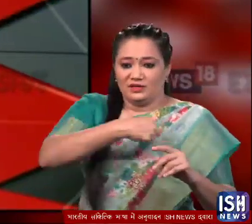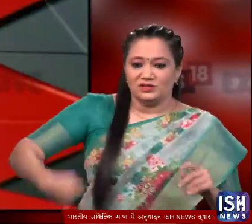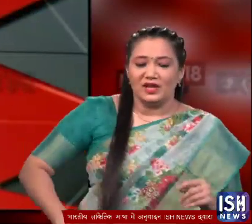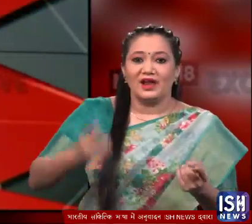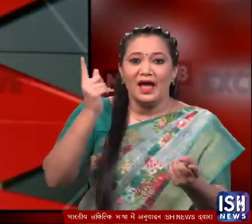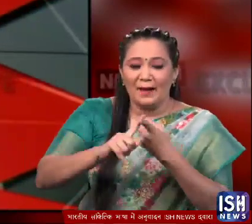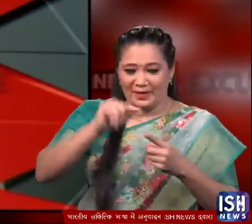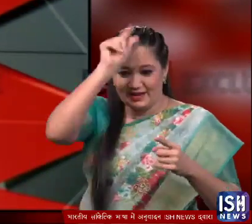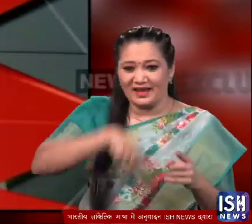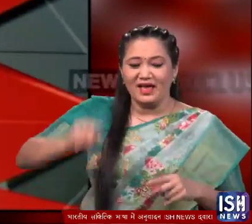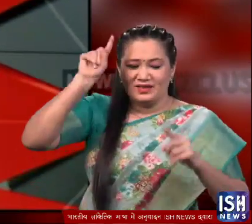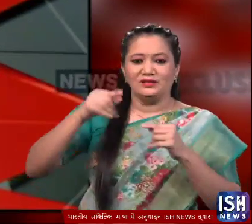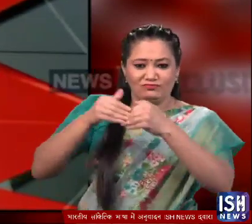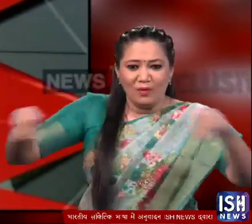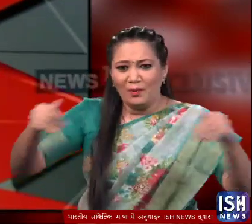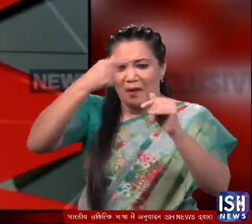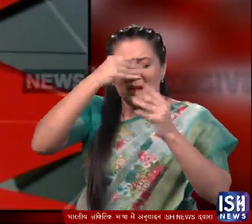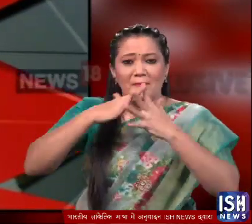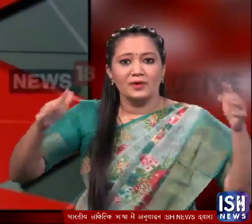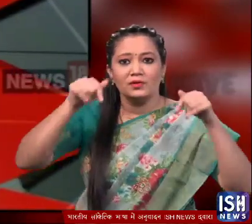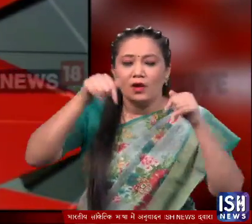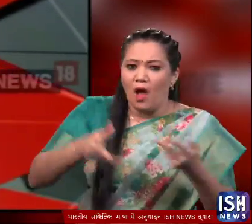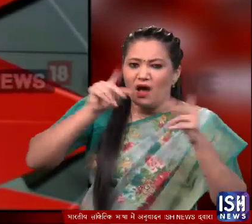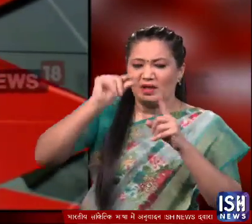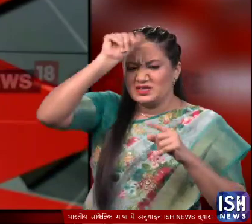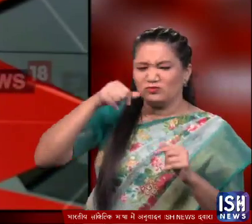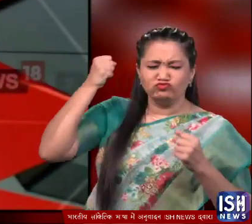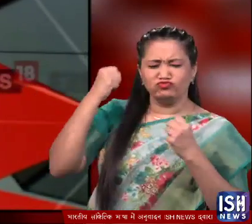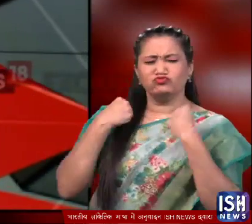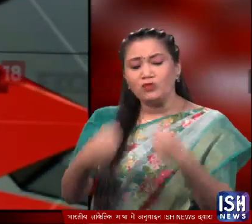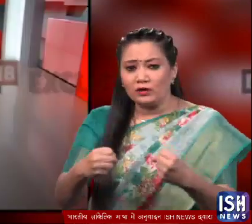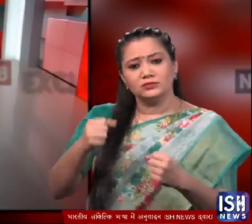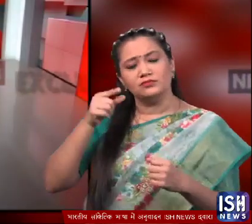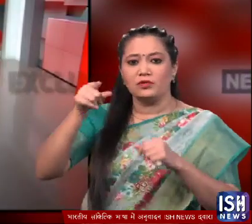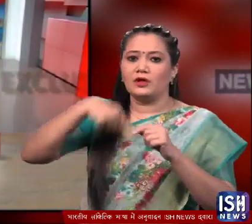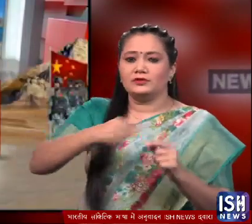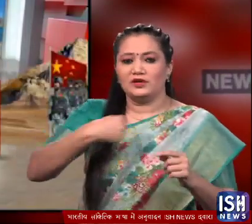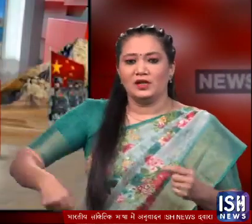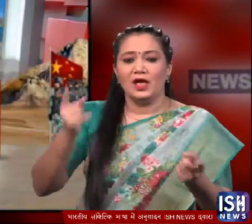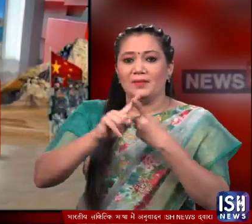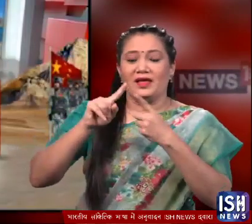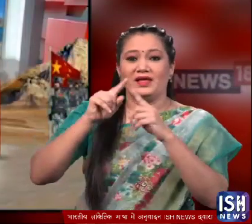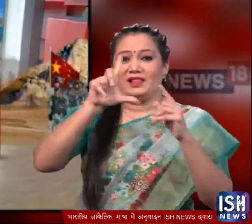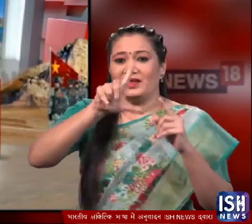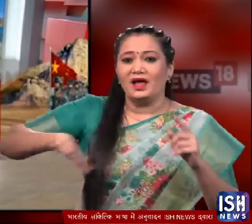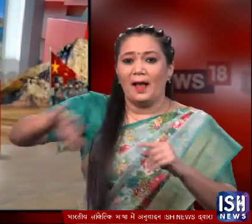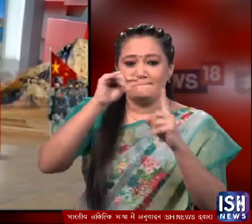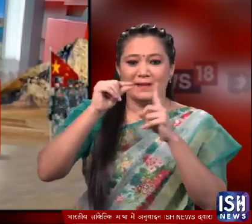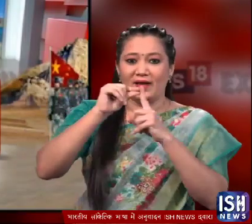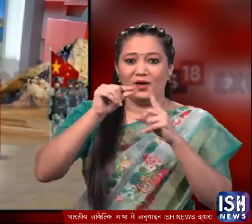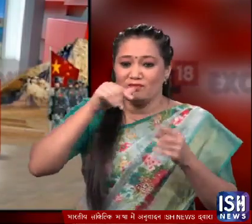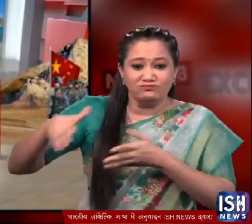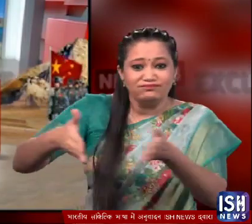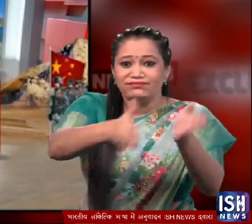जारी तनाव के बीच भारत के दबाव का फिर असर हुआ। न्यूज़ 18 के संदीप बोल की रिपोर्ट है कि पूर्वी लद्दाख के पेंगोंग झील के